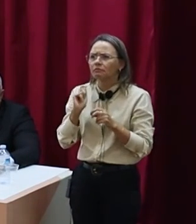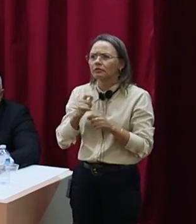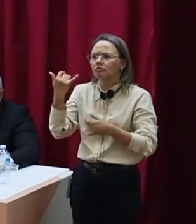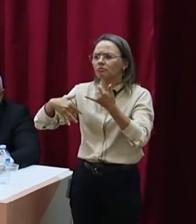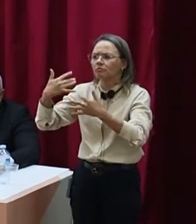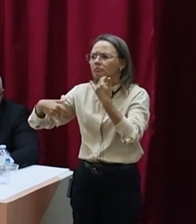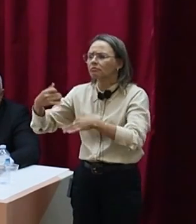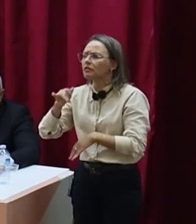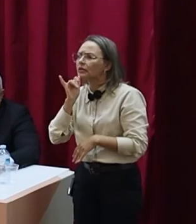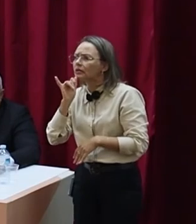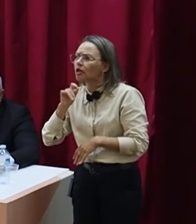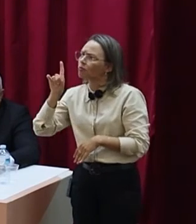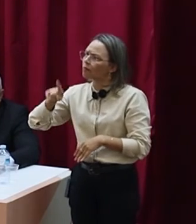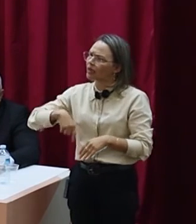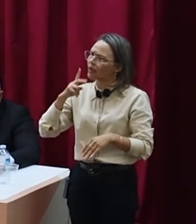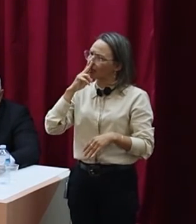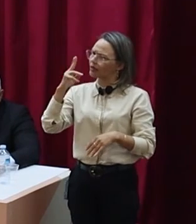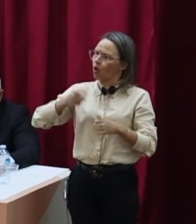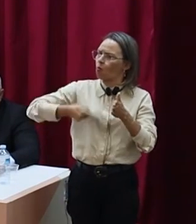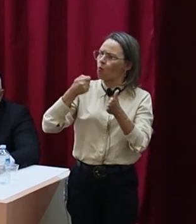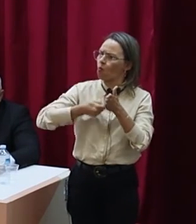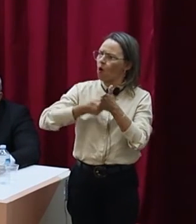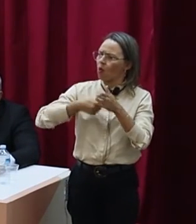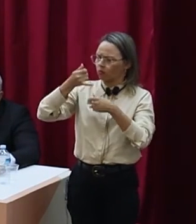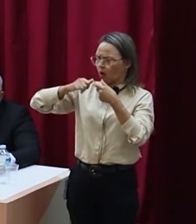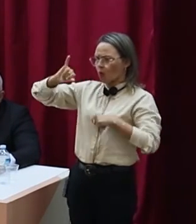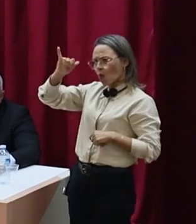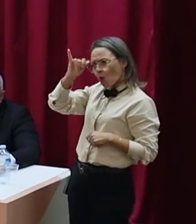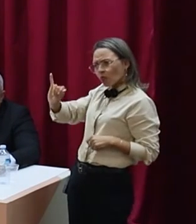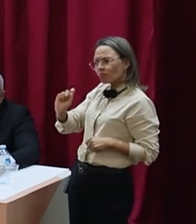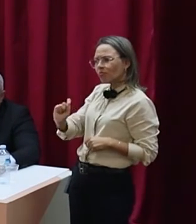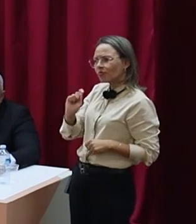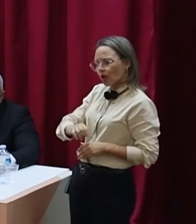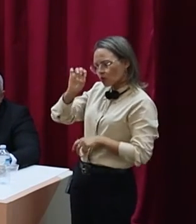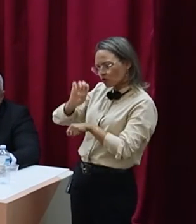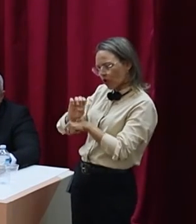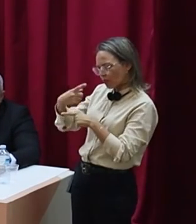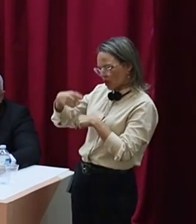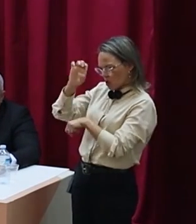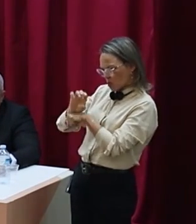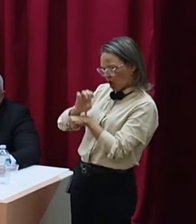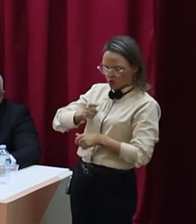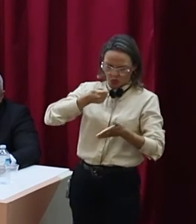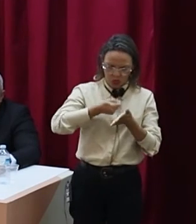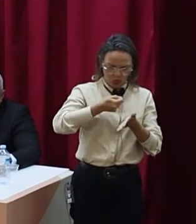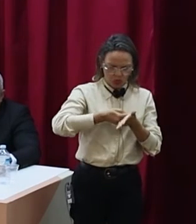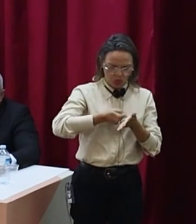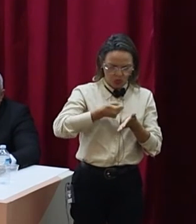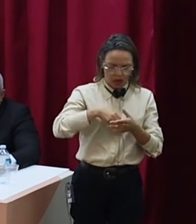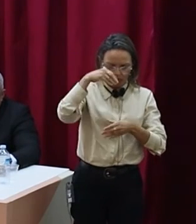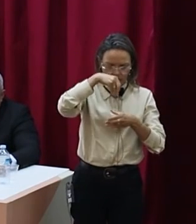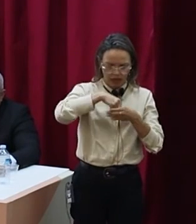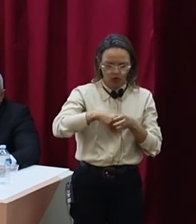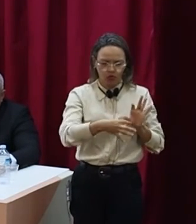são exemplos de uma luta contra o Estado, né? Esse Estado, na verdade, que é opressor e que não funciona, um Estado que funciona dentro